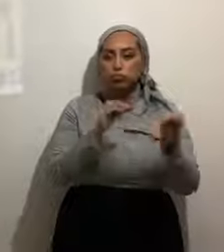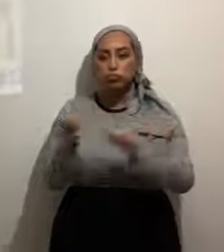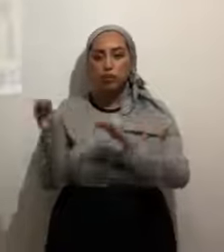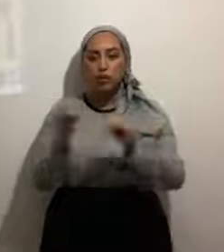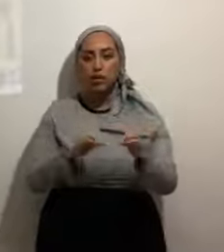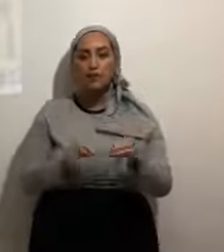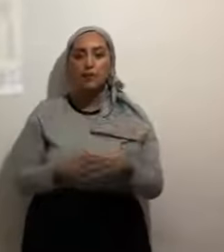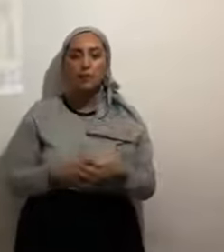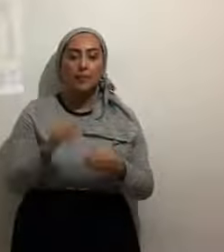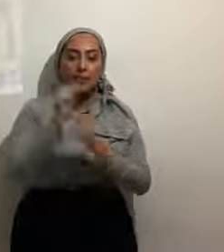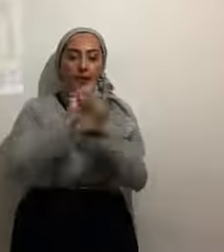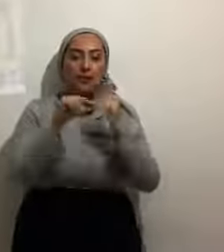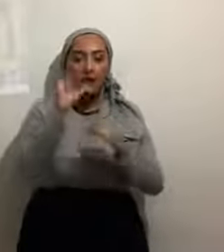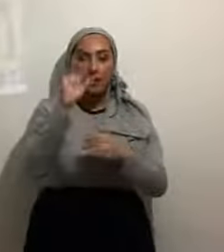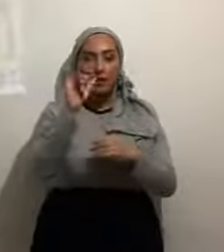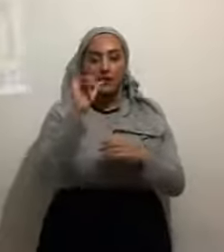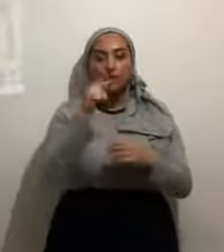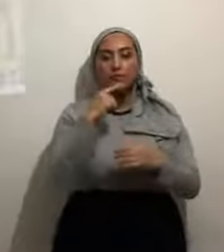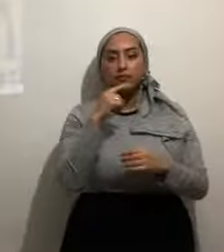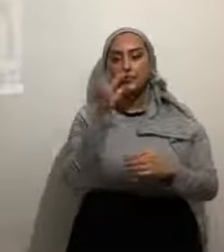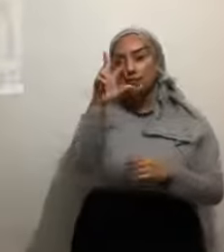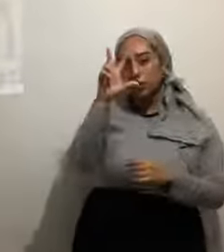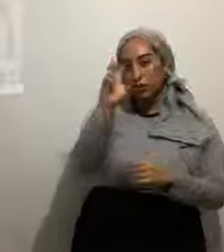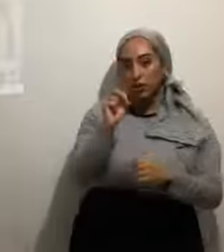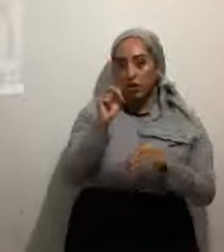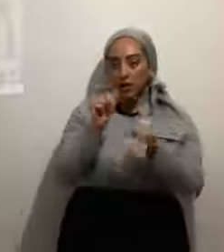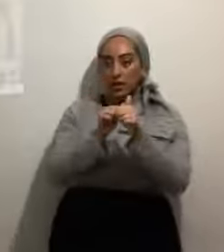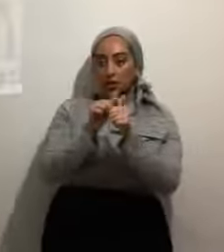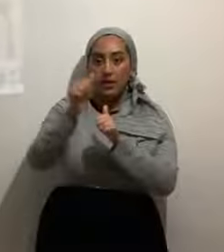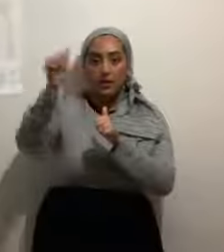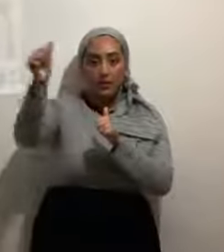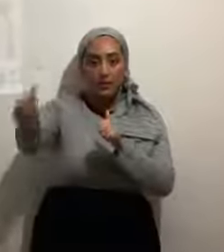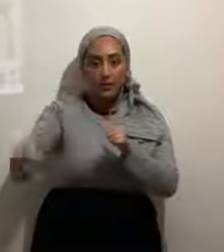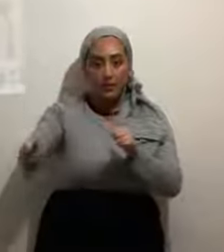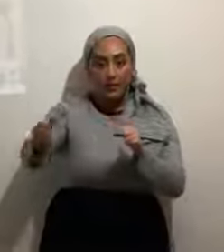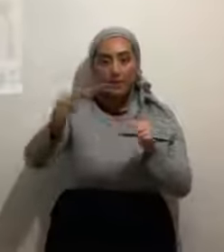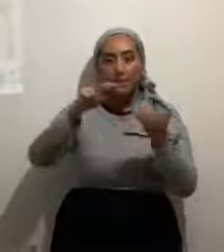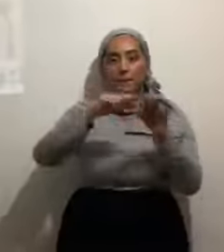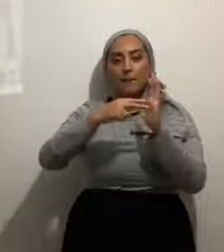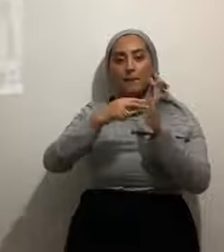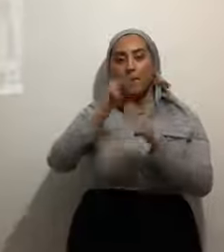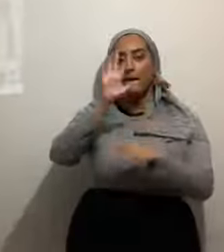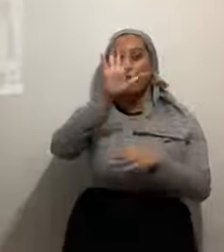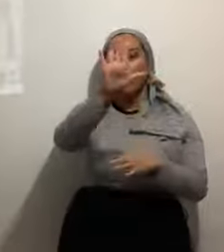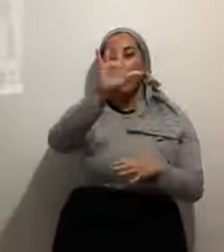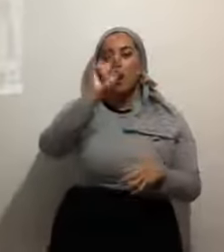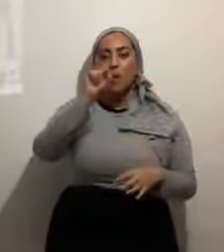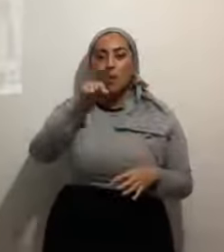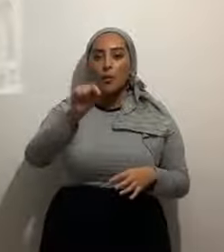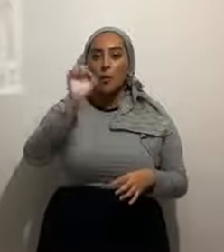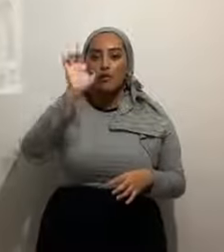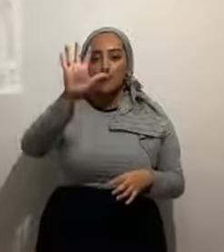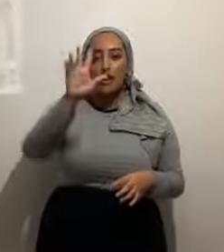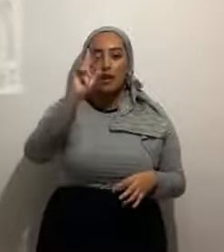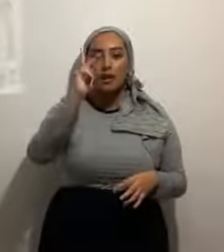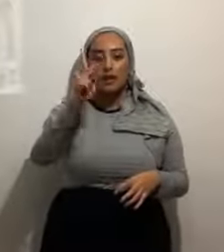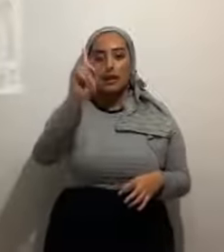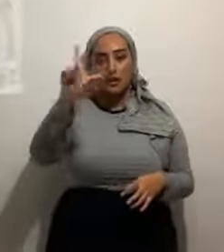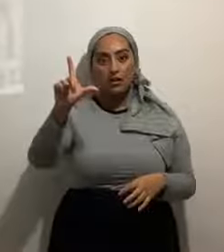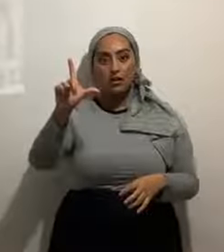aquí 25 o 30 estadios, anótenlo, son 5.5 kilómetros, o sea, estaban bien